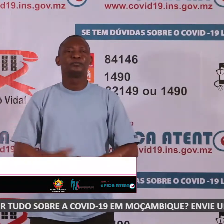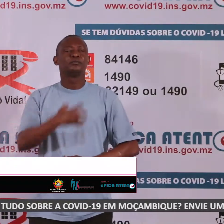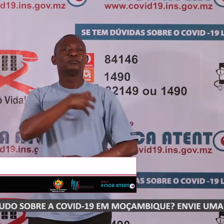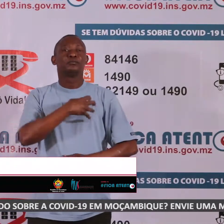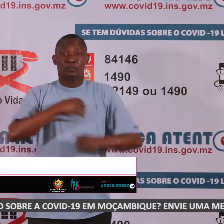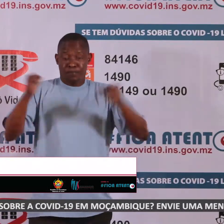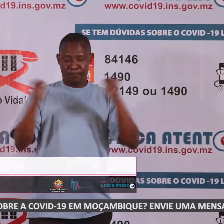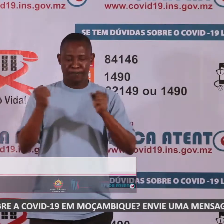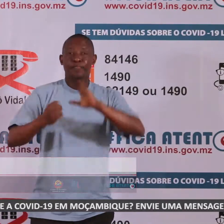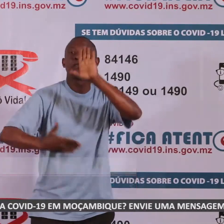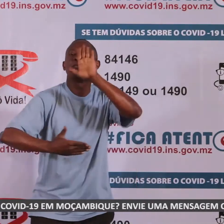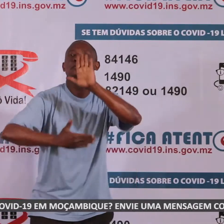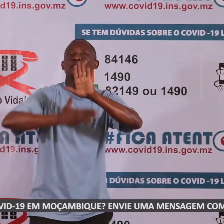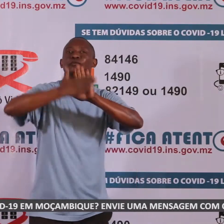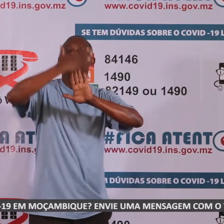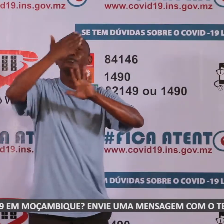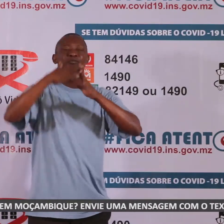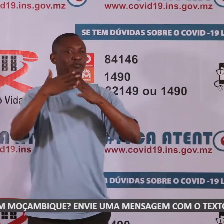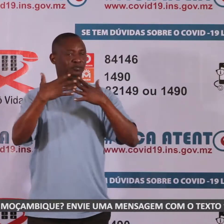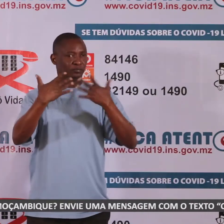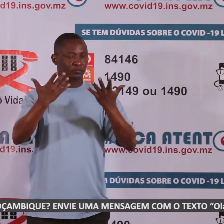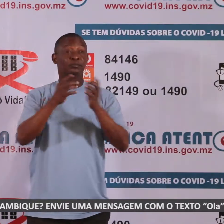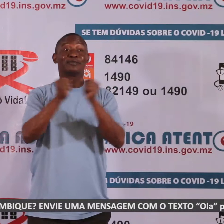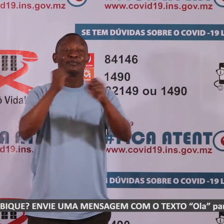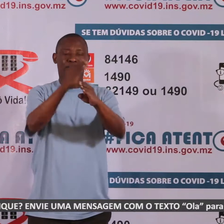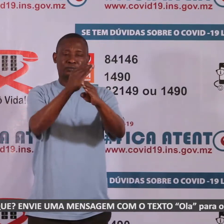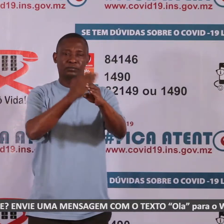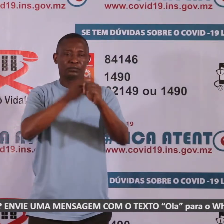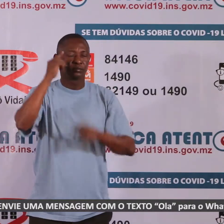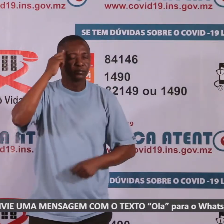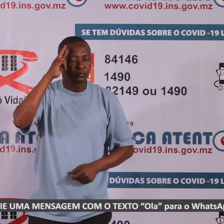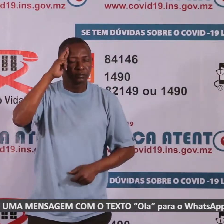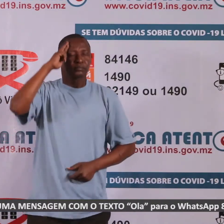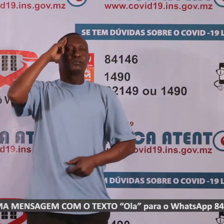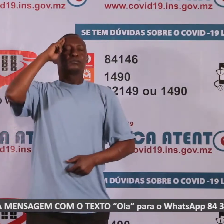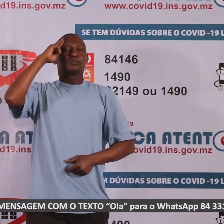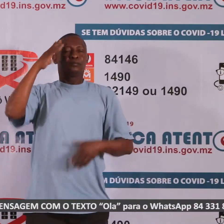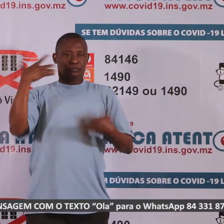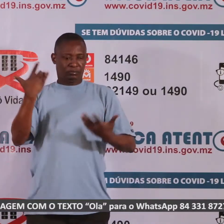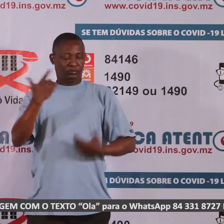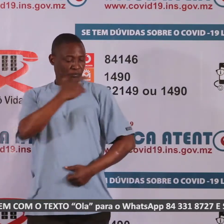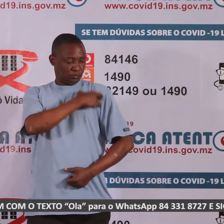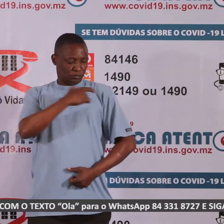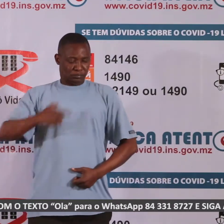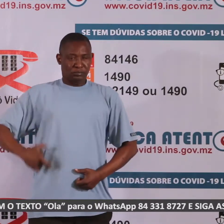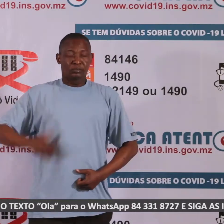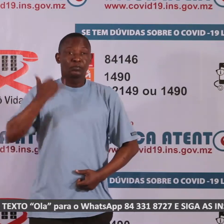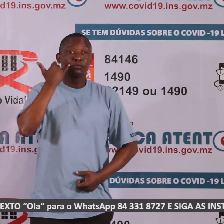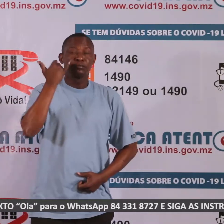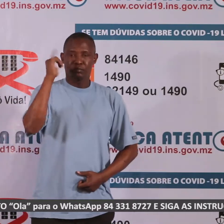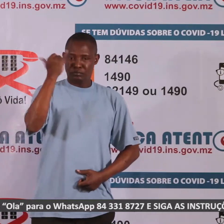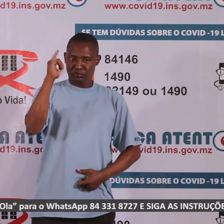Covid-19, recordando que Sua Excelência Filipe Jacinto Nunes, Presidente da República, prorrogou pela segunda